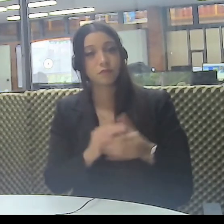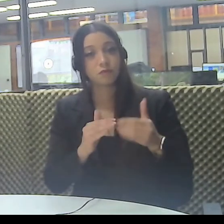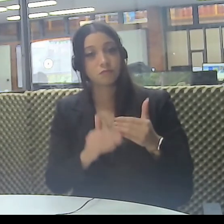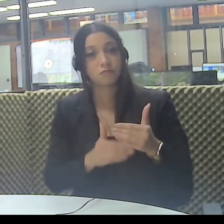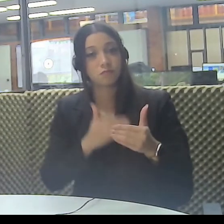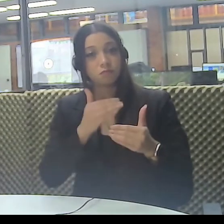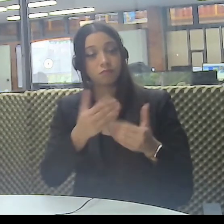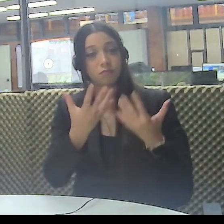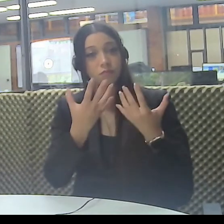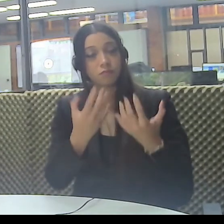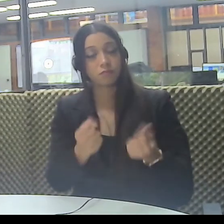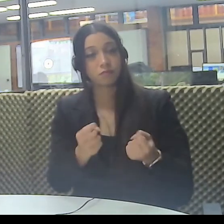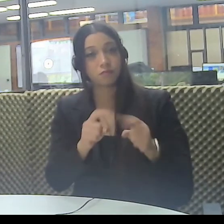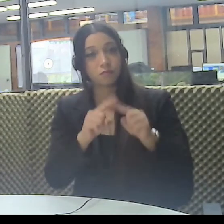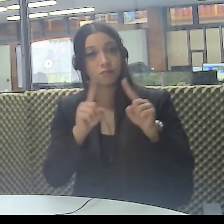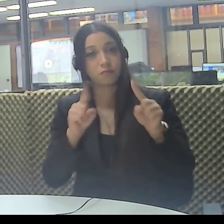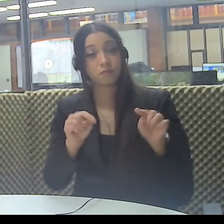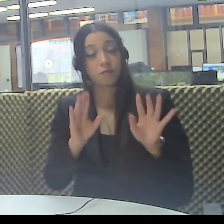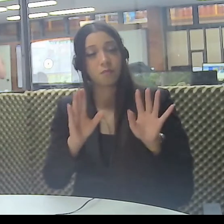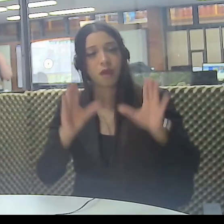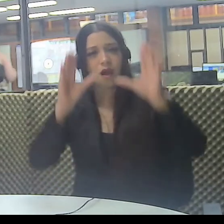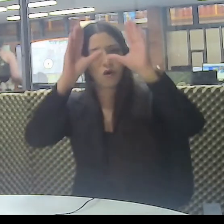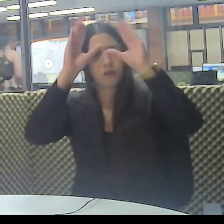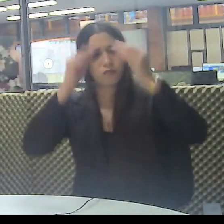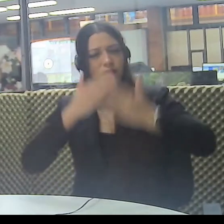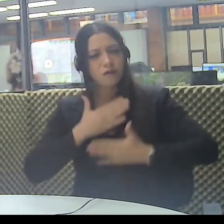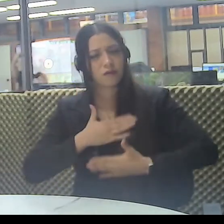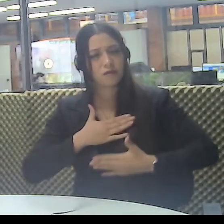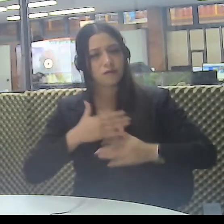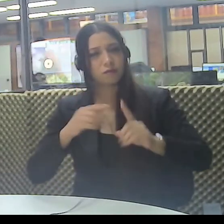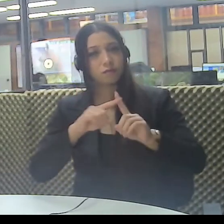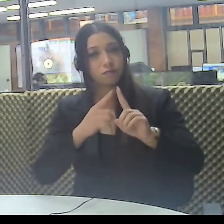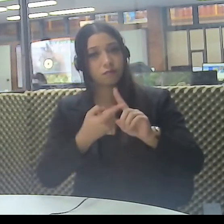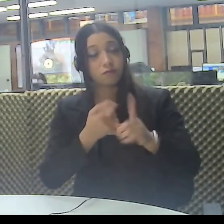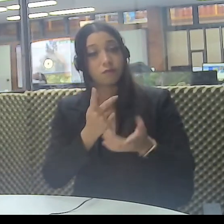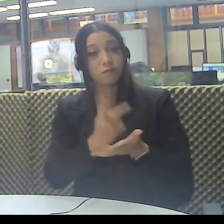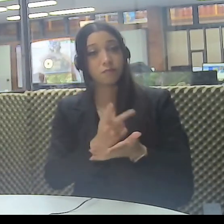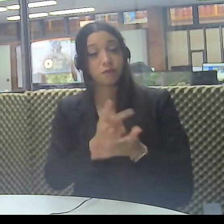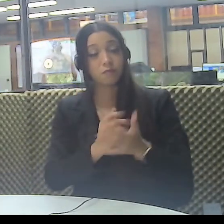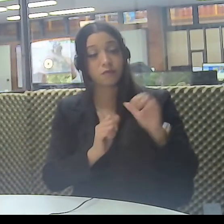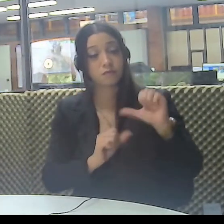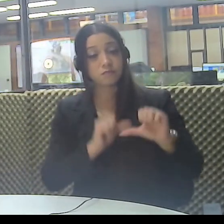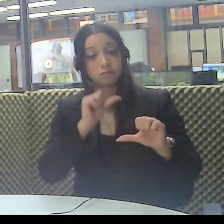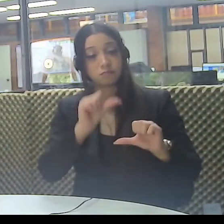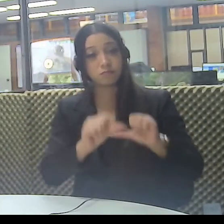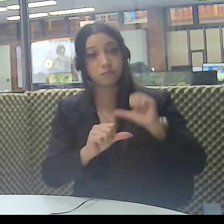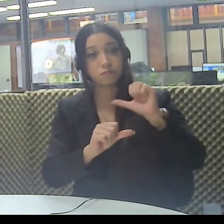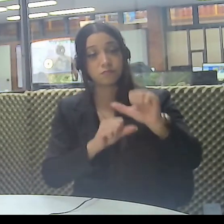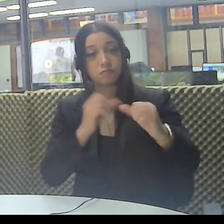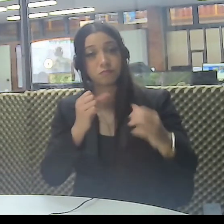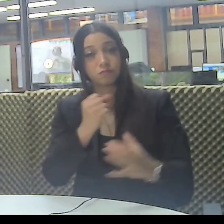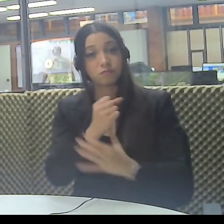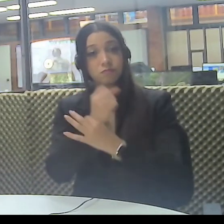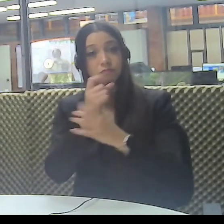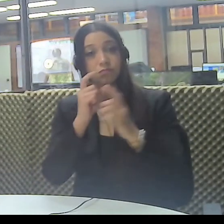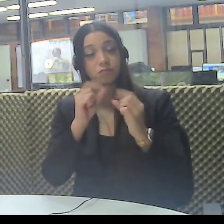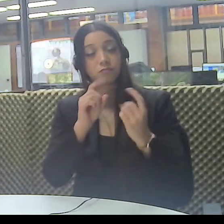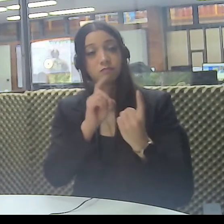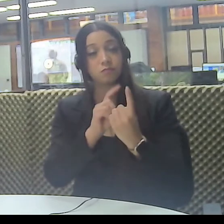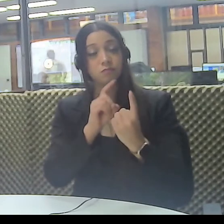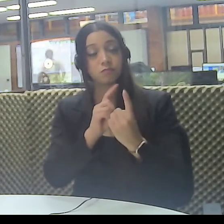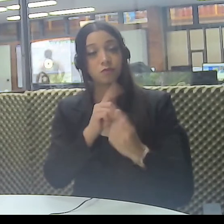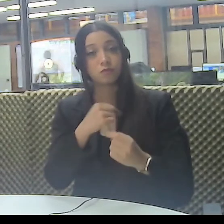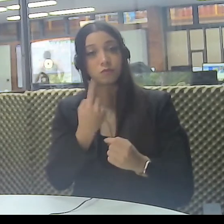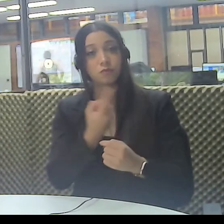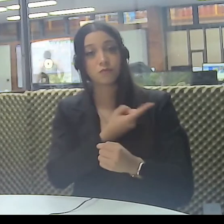processo de adesão dos servidores, mas eu quero tranquilizar as gestantes que mesmo durante esse processo, né, nós vamos estar segurando a cobertura junto com os